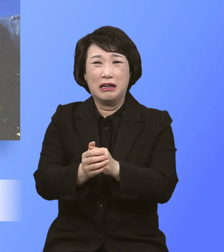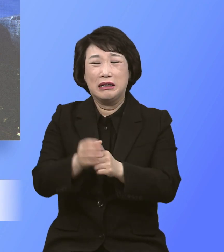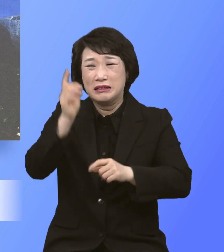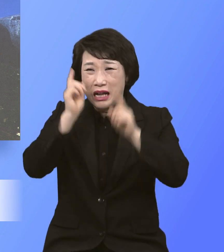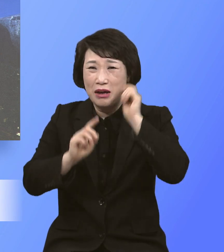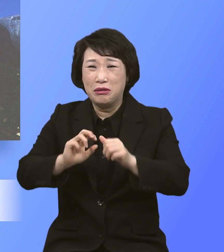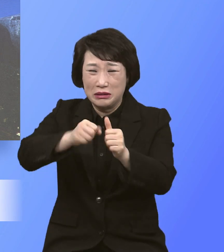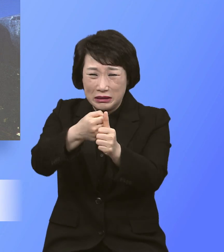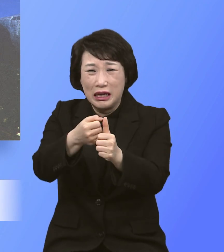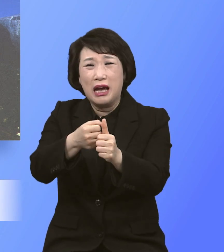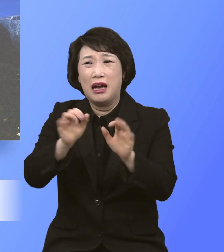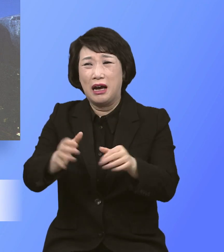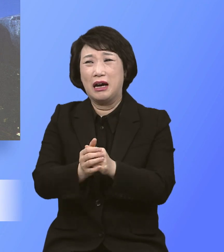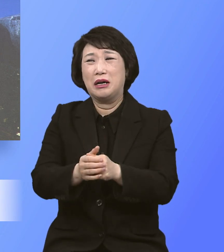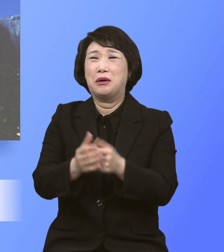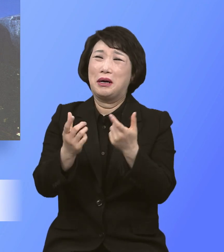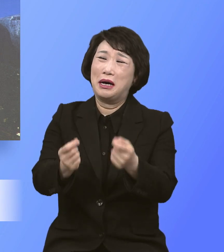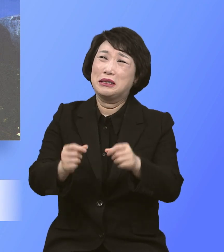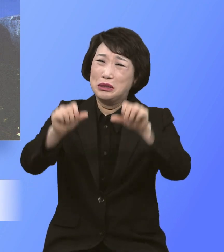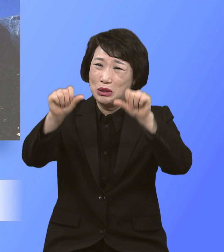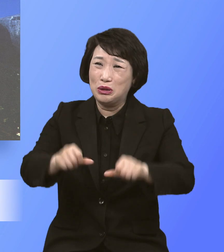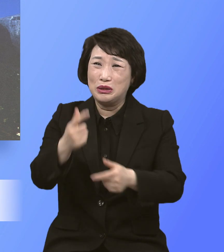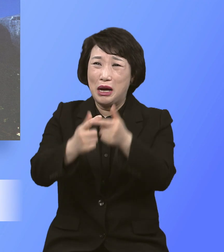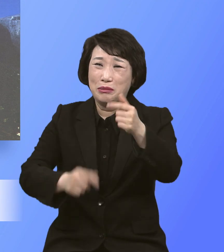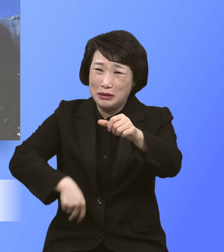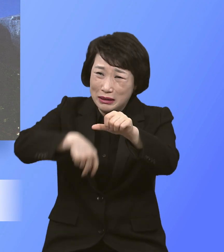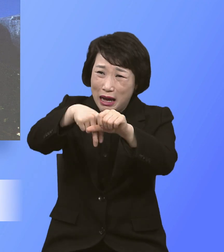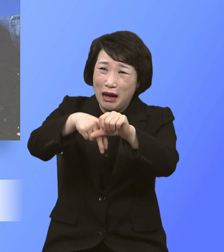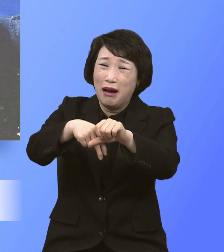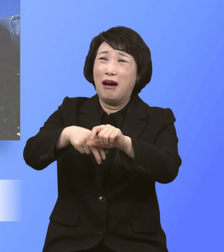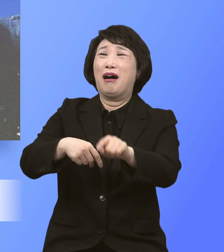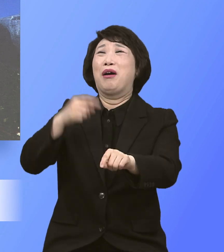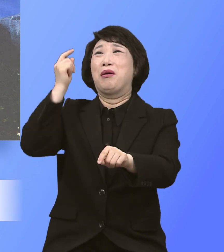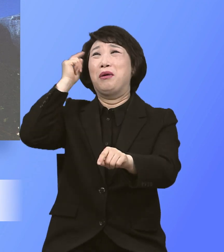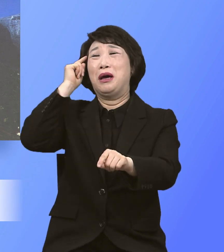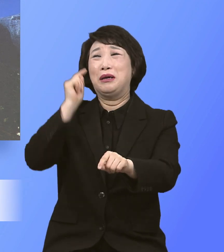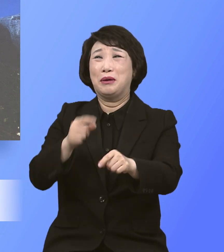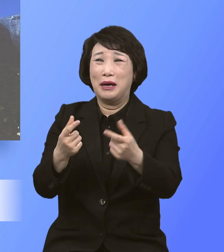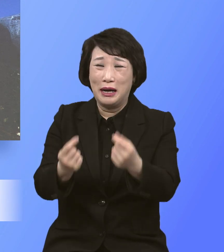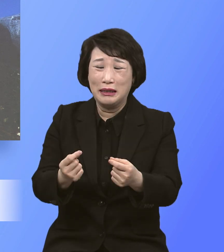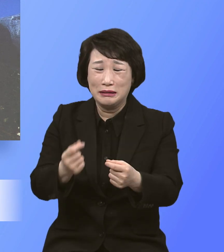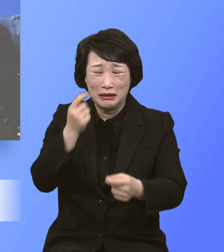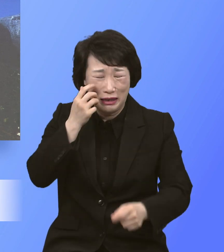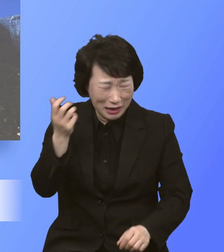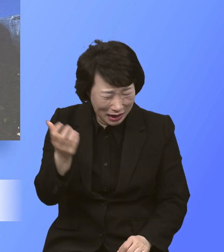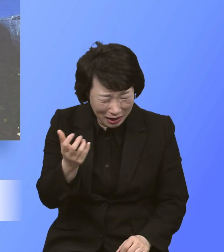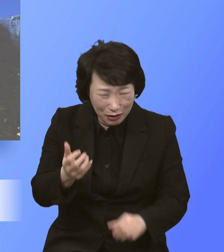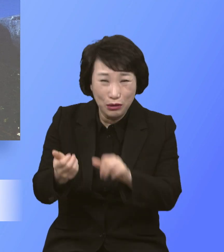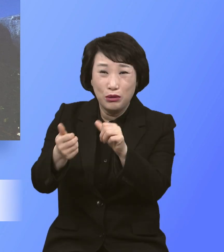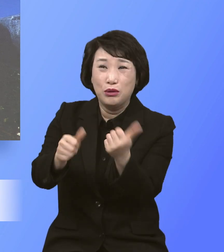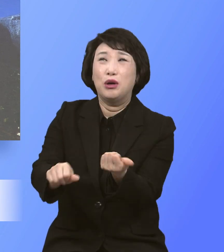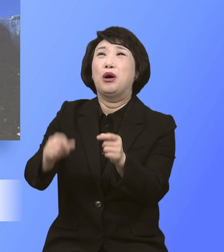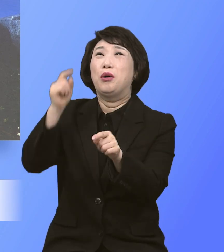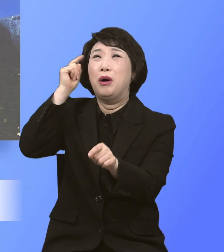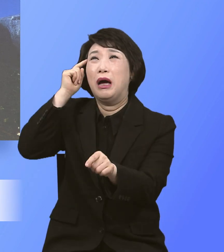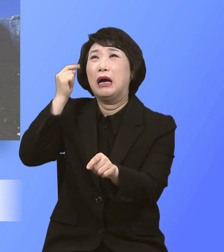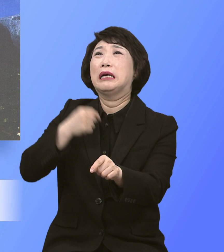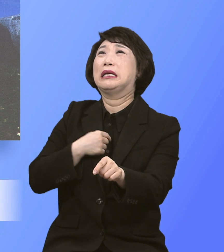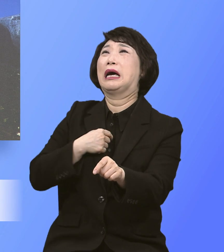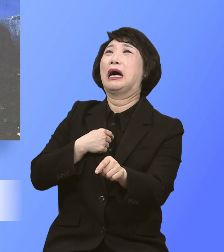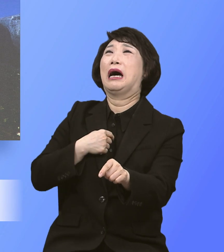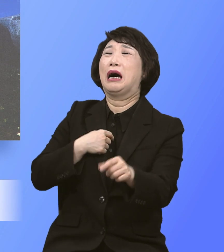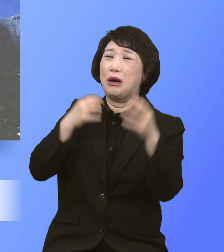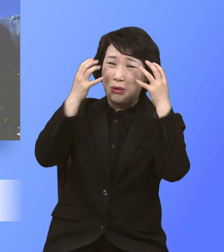저렇게 징계받고 저렇게 저주의 나무에 달려서 저렇게 처절하게 죽은 것은 내가